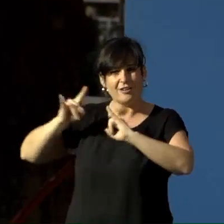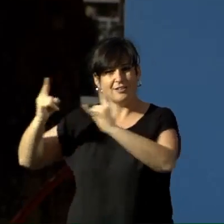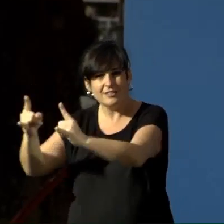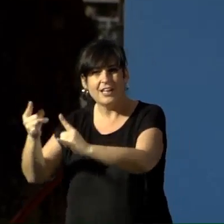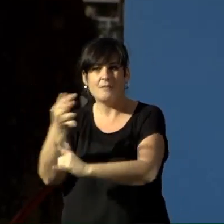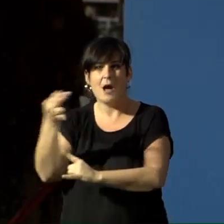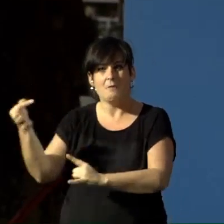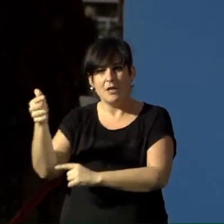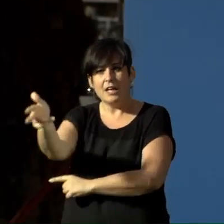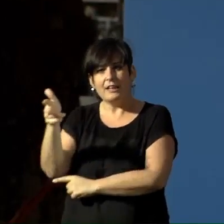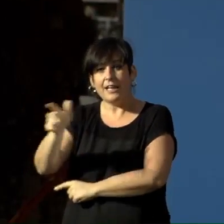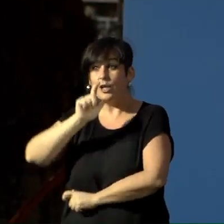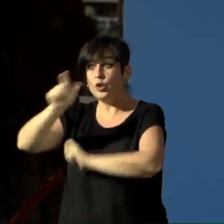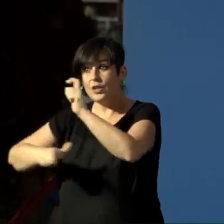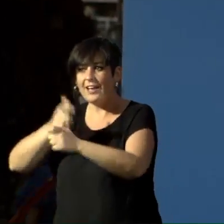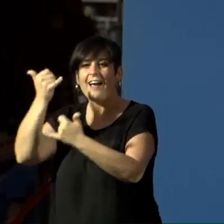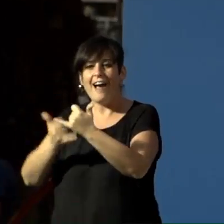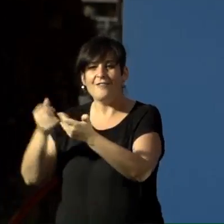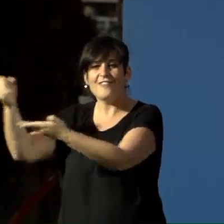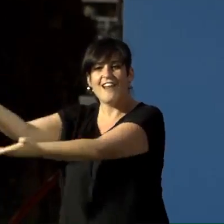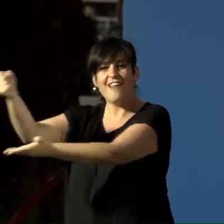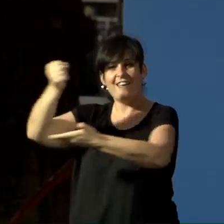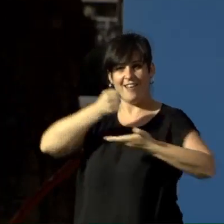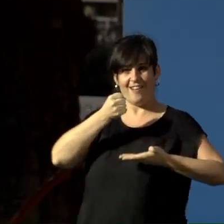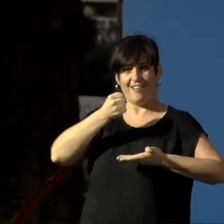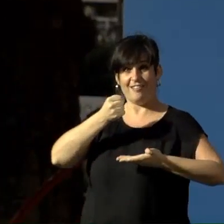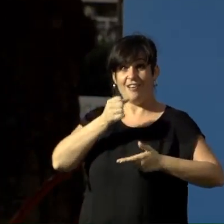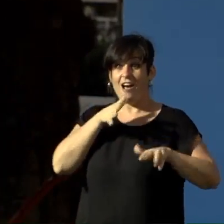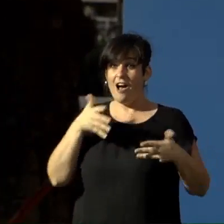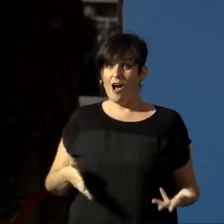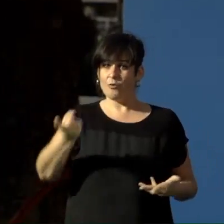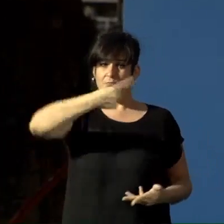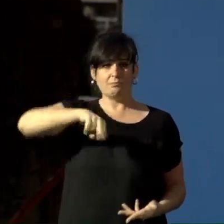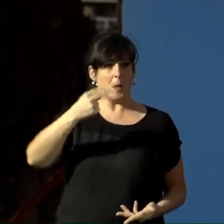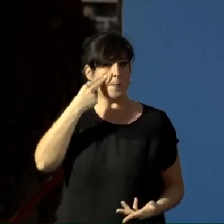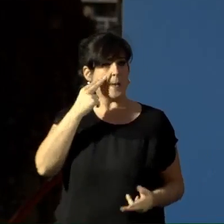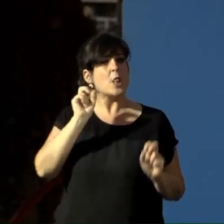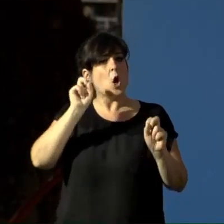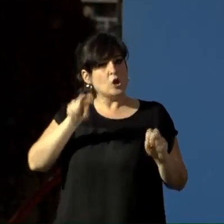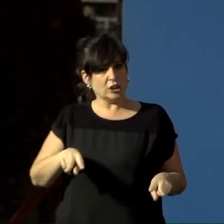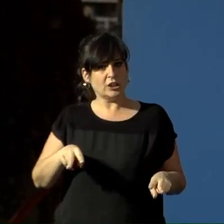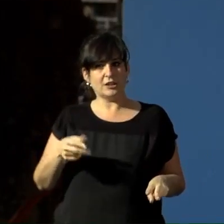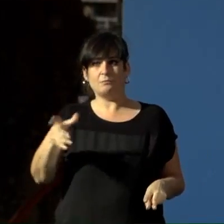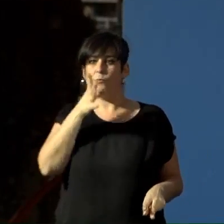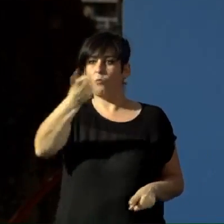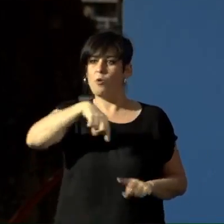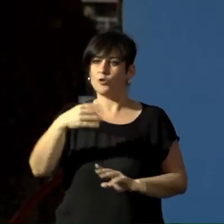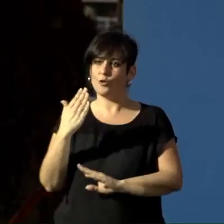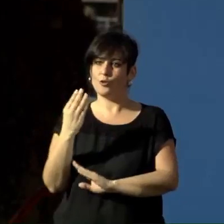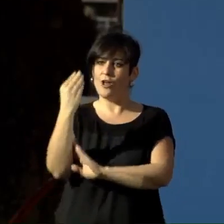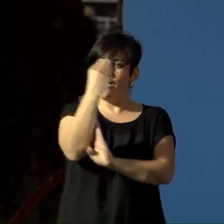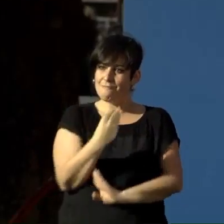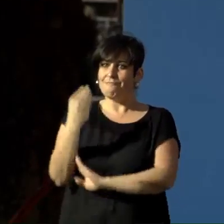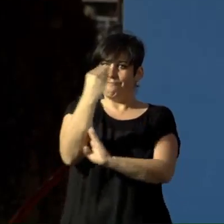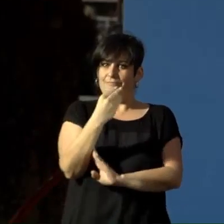Chandrexa de Queixa, deixaron semente de vencer. Hoxe, sen medo, arrupado con todos vós e con todas vós, digo que hai